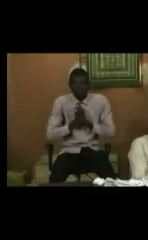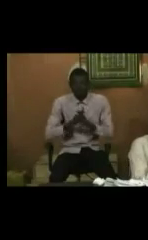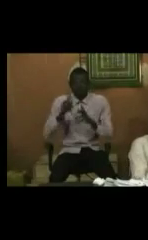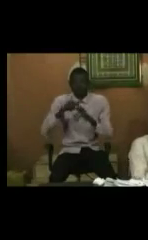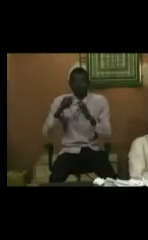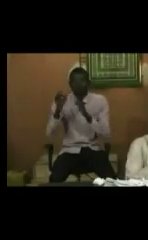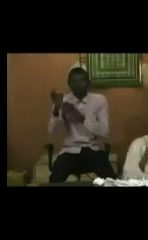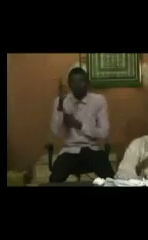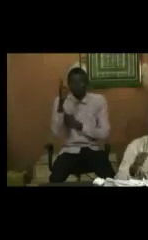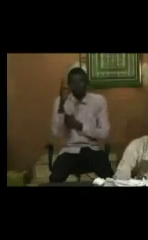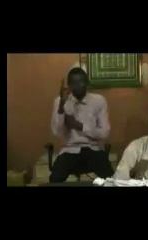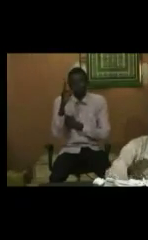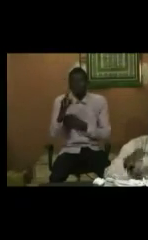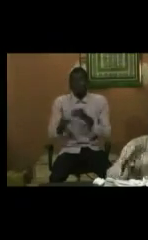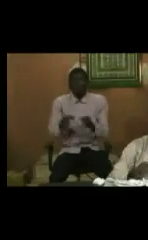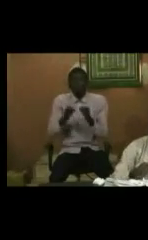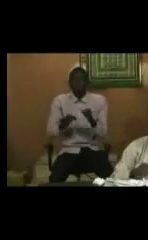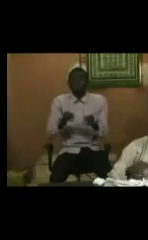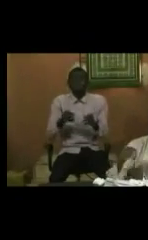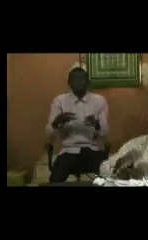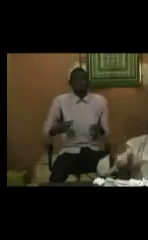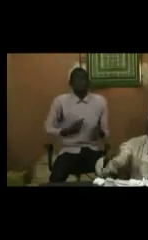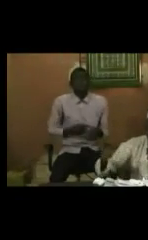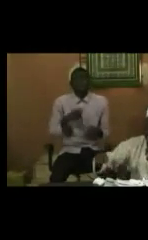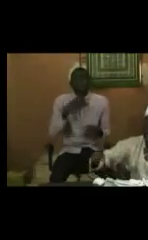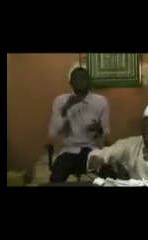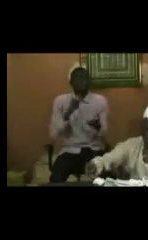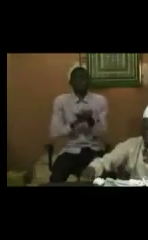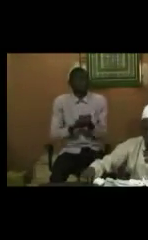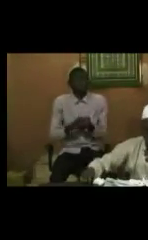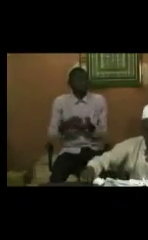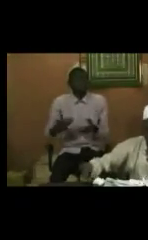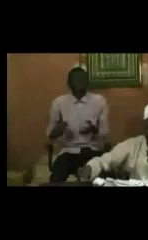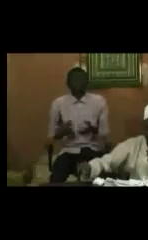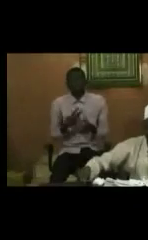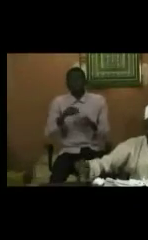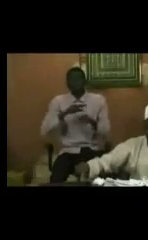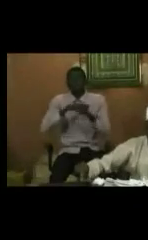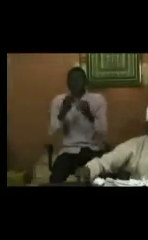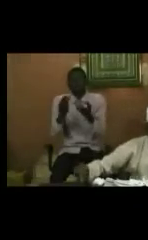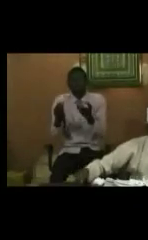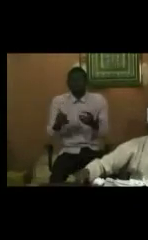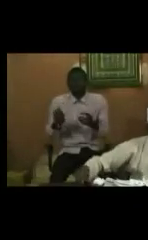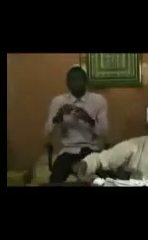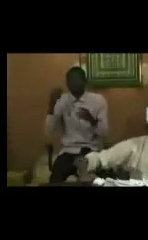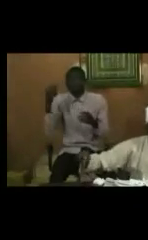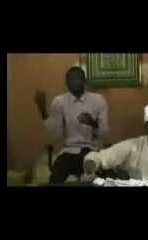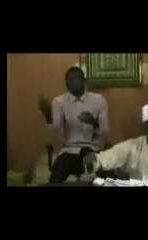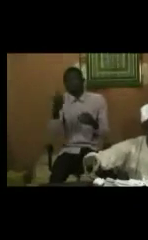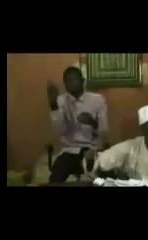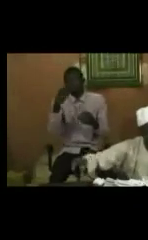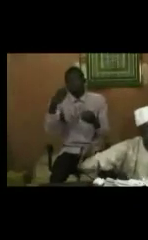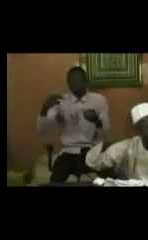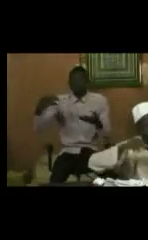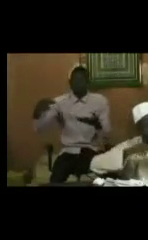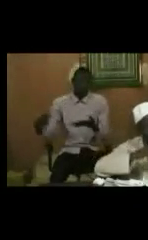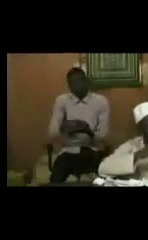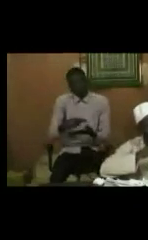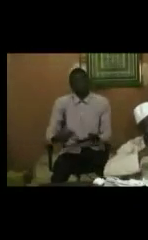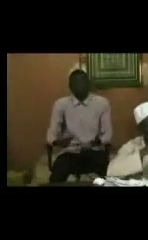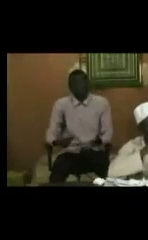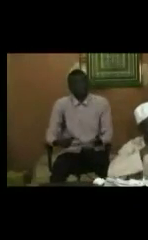sunnah ona wula legba ki o meji papo ti ba ga si pe inu sunnah lati ri